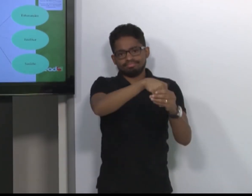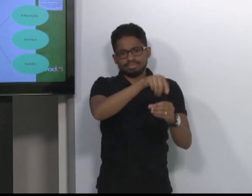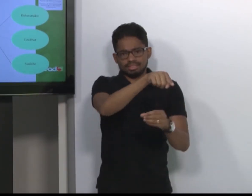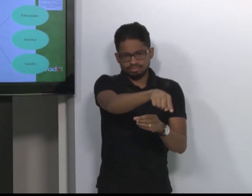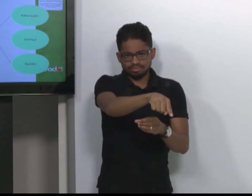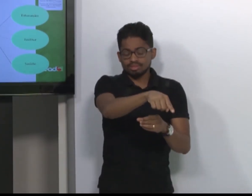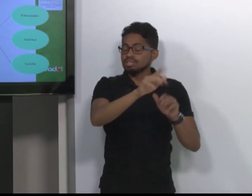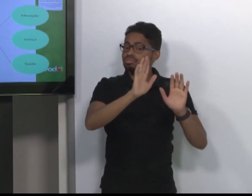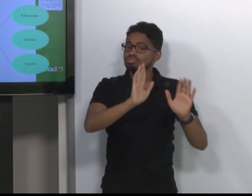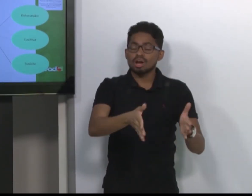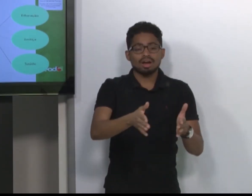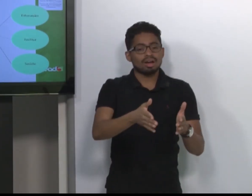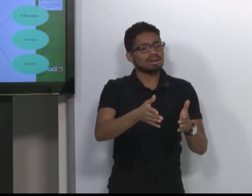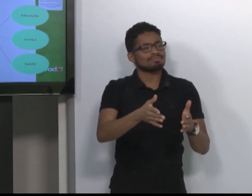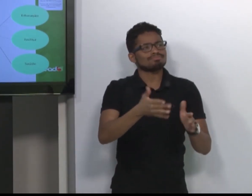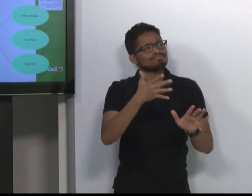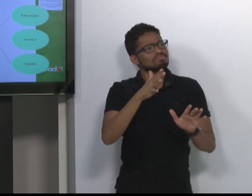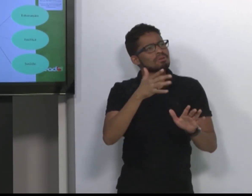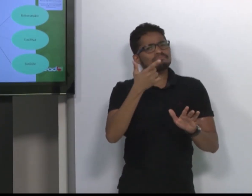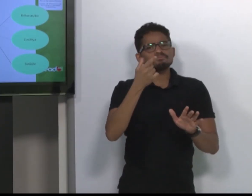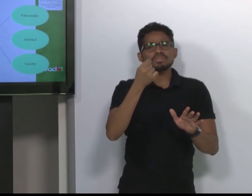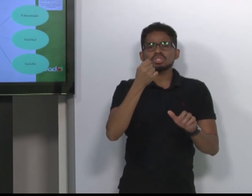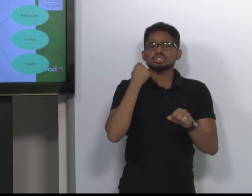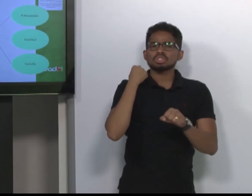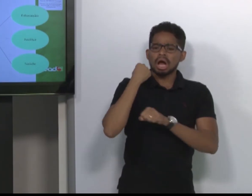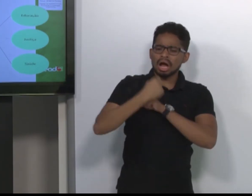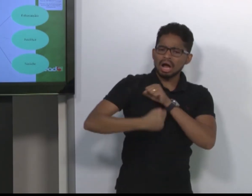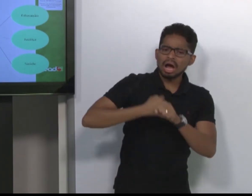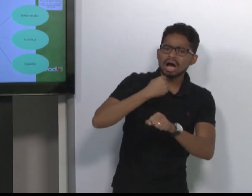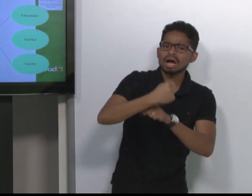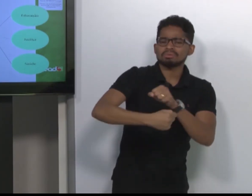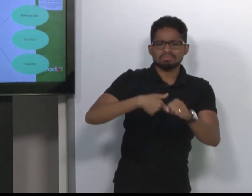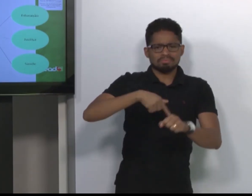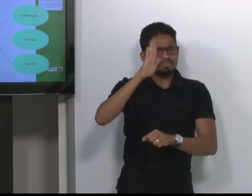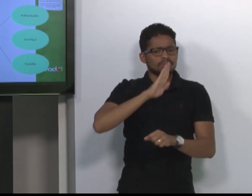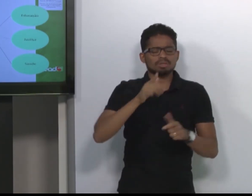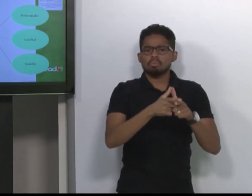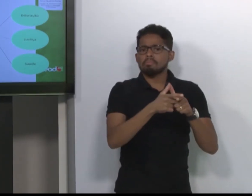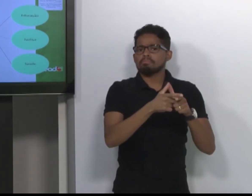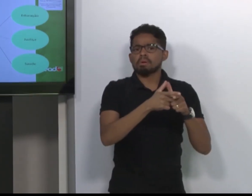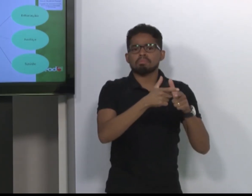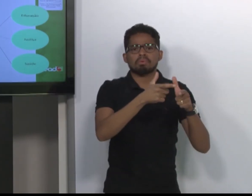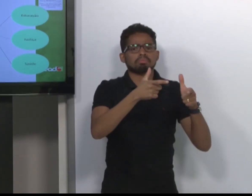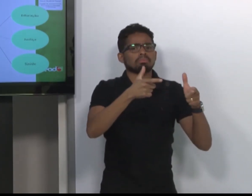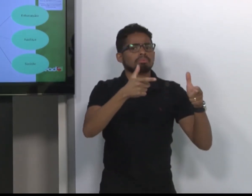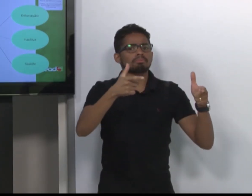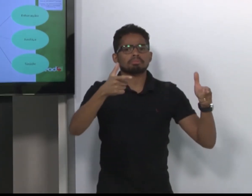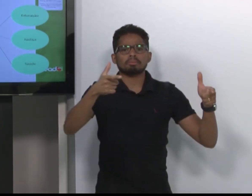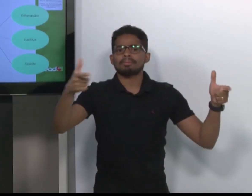Porém, de uns 20 anos para cá, no Brasil, ampliou-se muito a atuação desses tradutores.